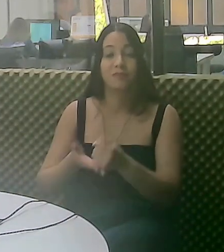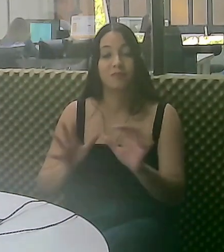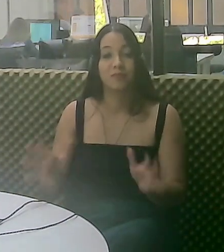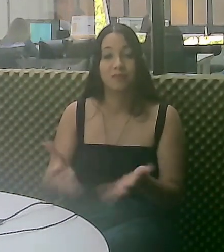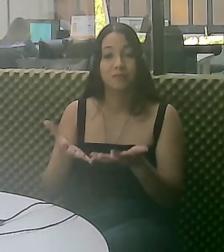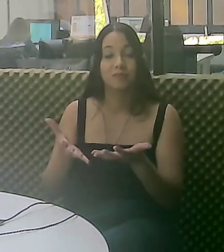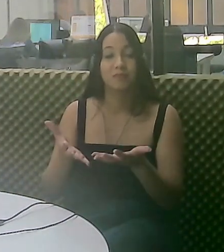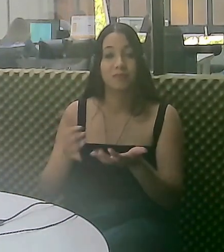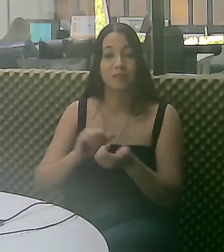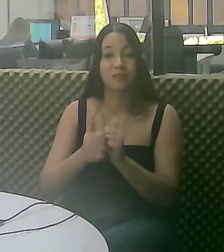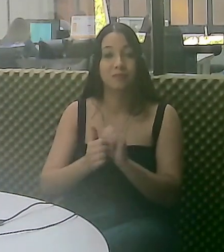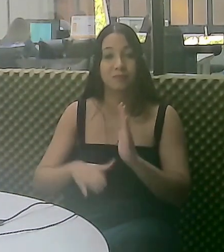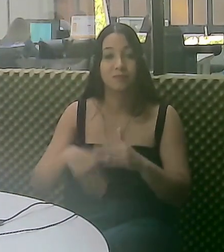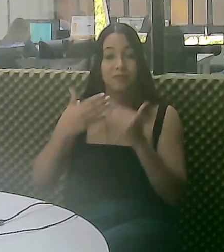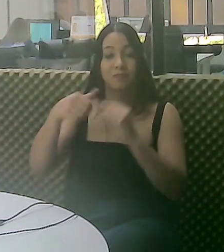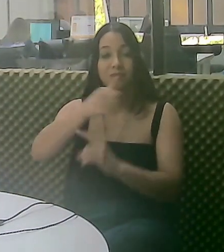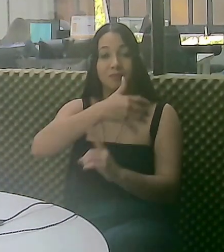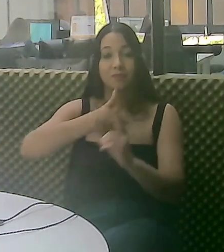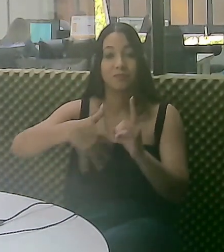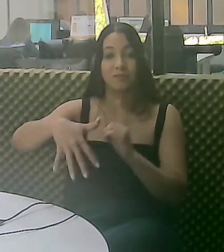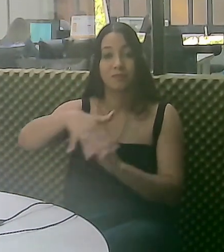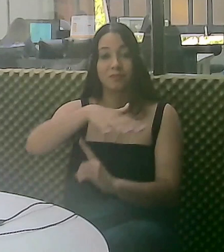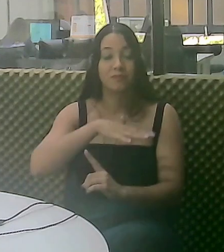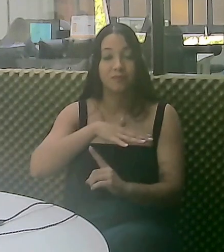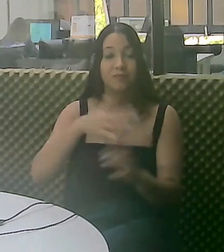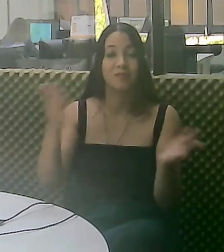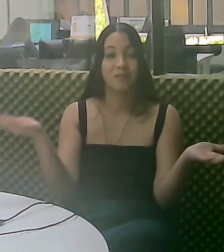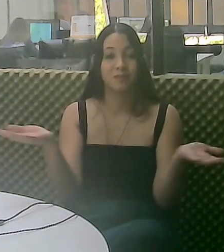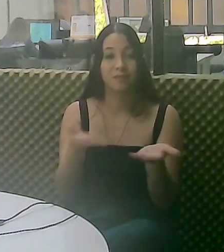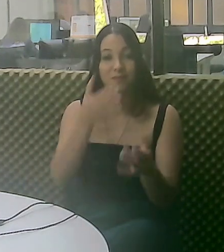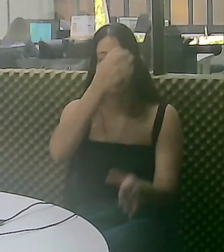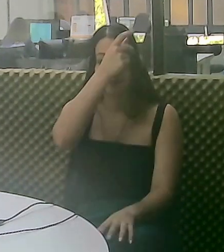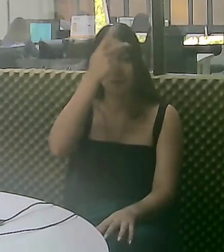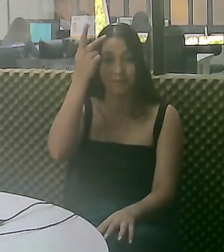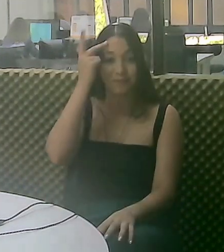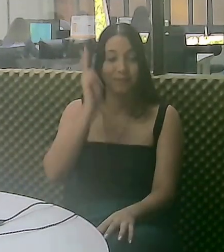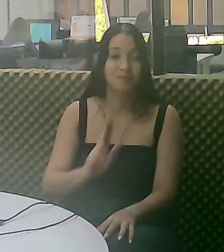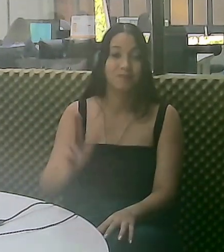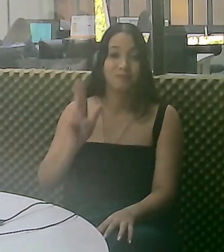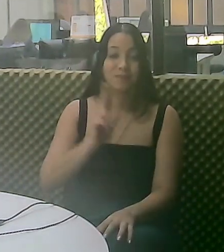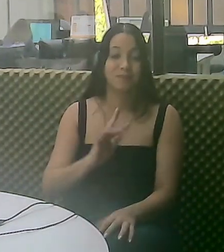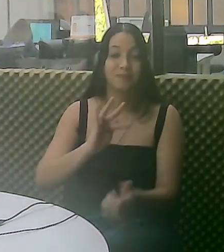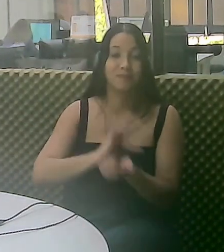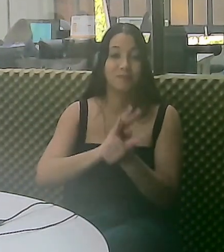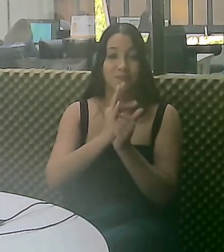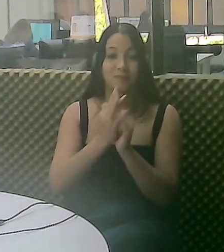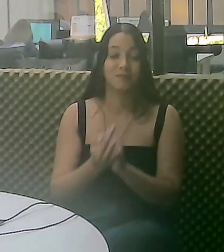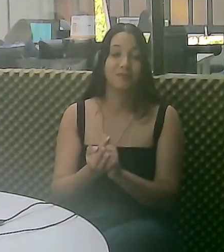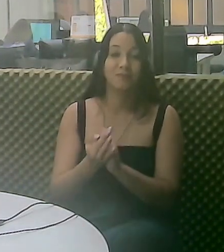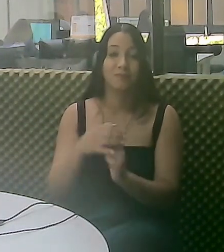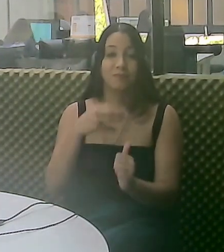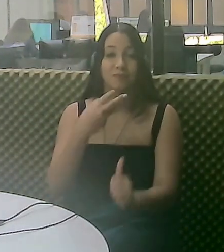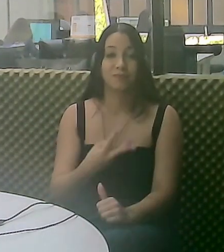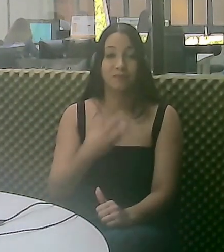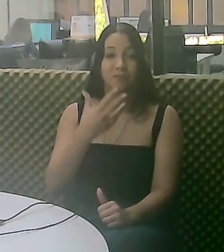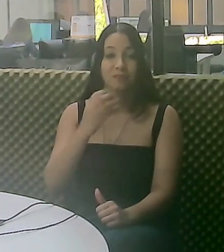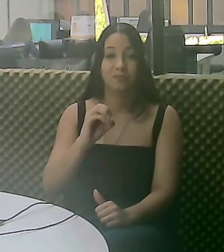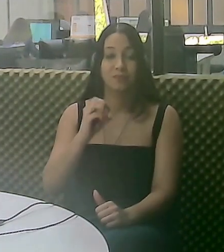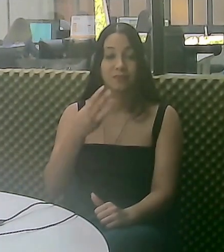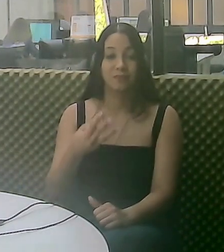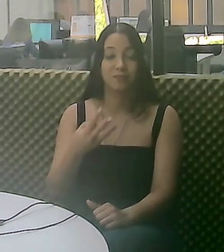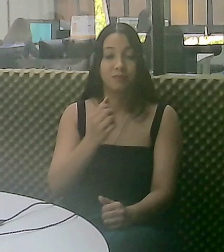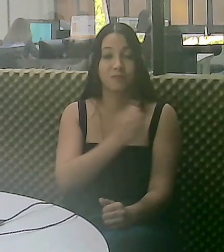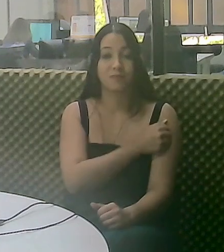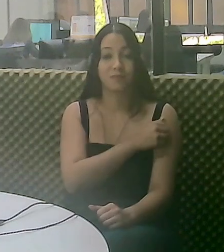Secretaria de Estado de Desenvolvimento Social. Atualmente, a Prefeitura de Uberlândia, por meio da FUTEL, tem 303 alunos